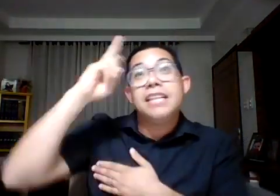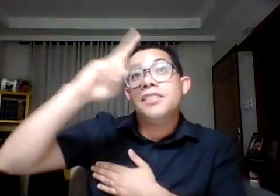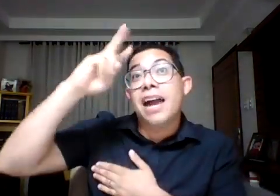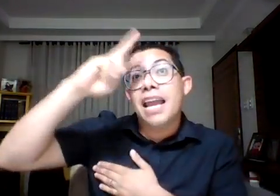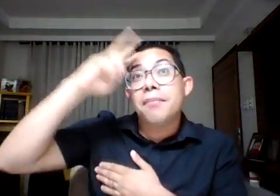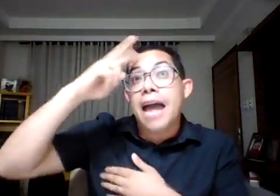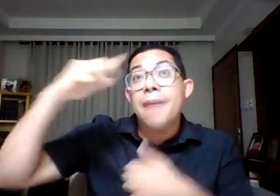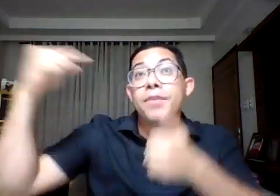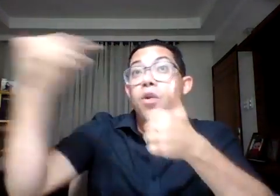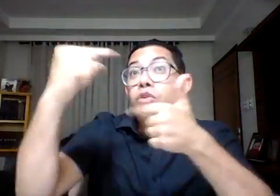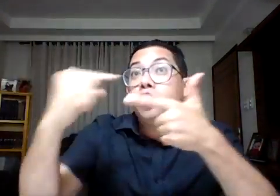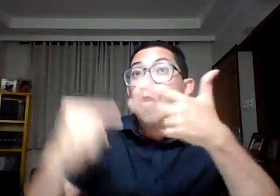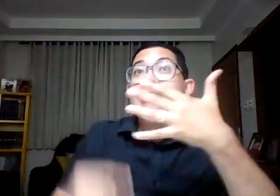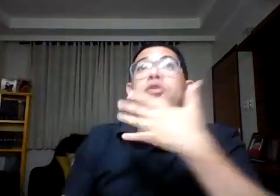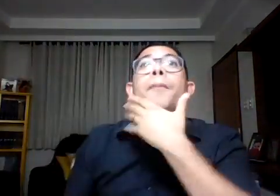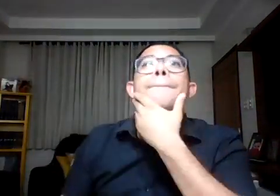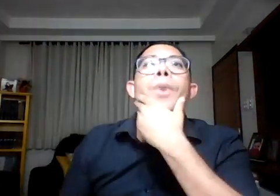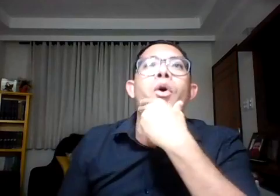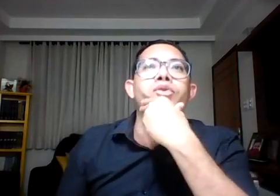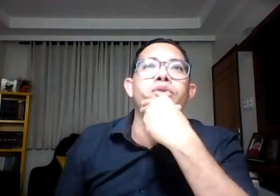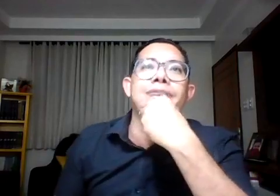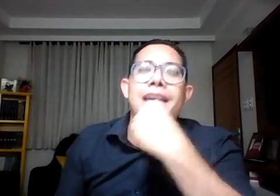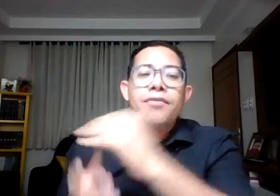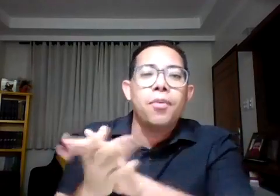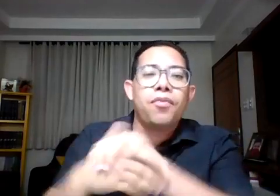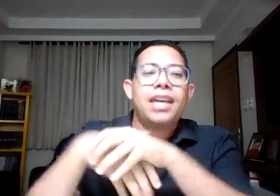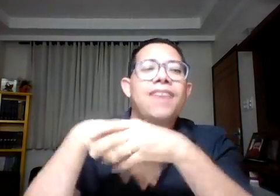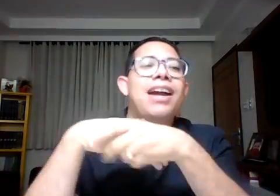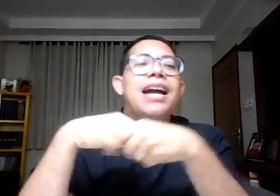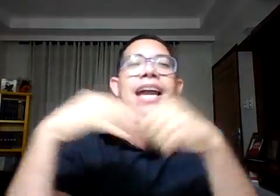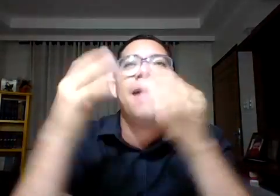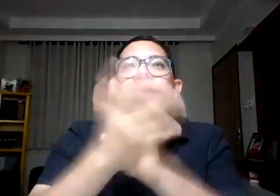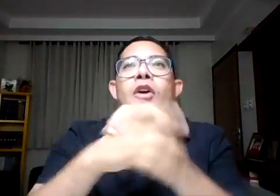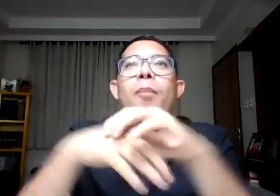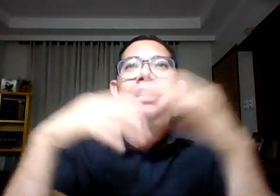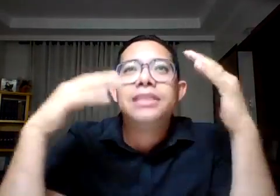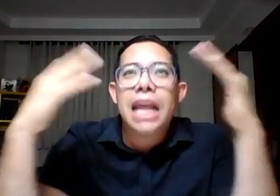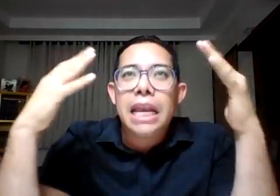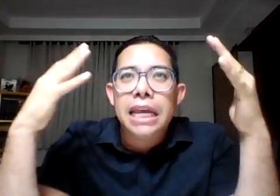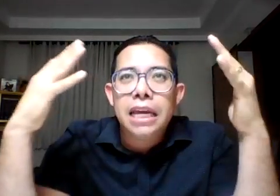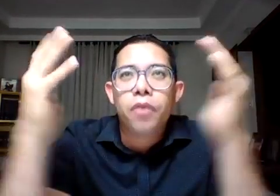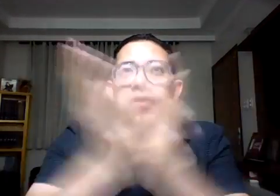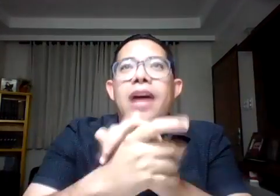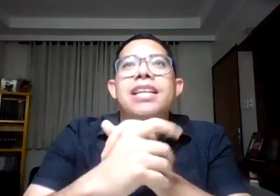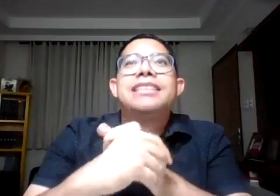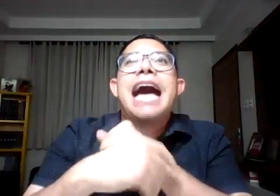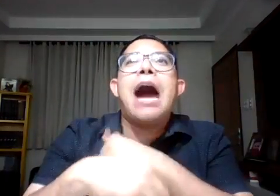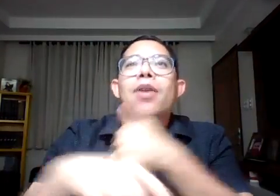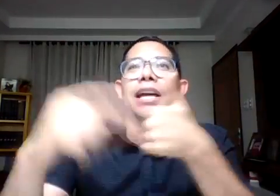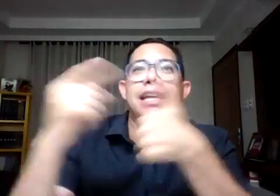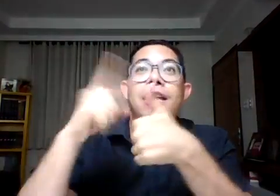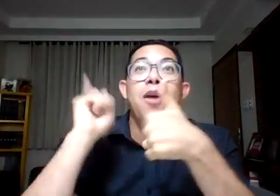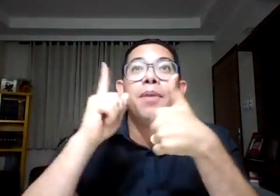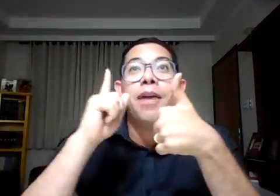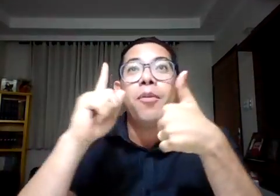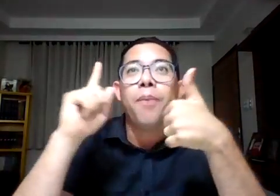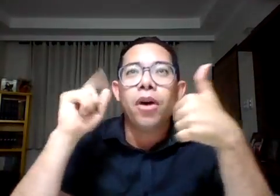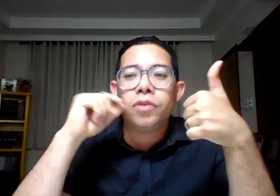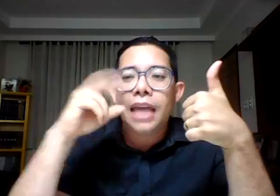vai lembrar os 4 pontos aí. Vamos ver quem vai ganhar uma estrelinha no final dessa aula aí. Primeiro ponto, quem